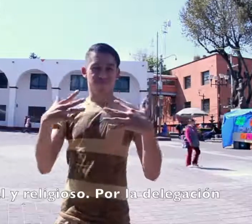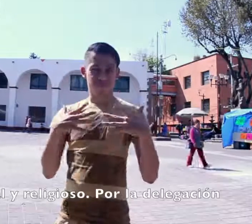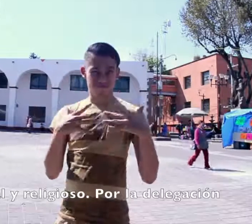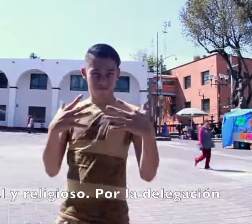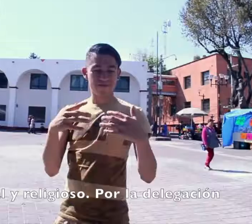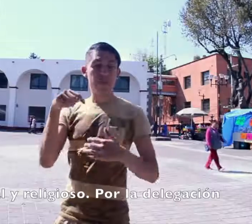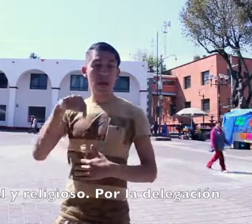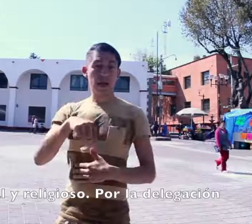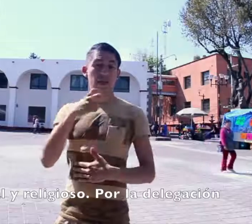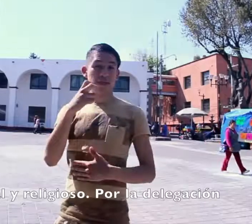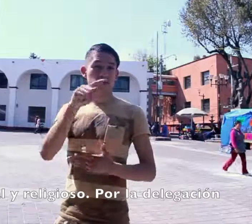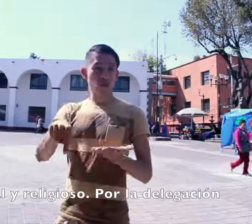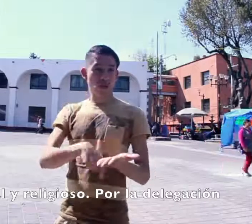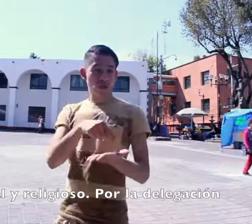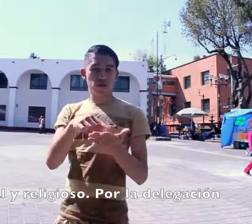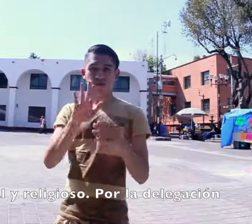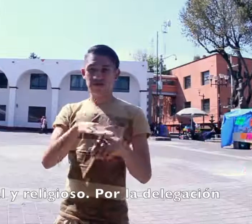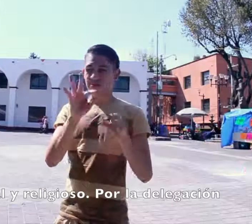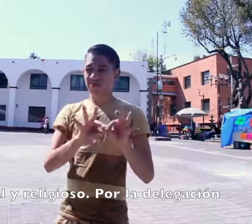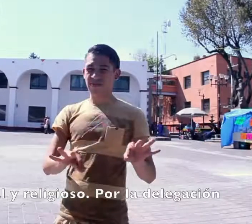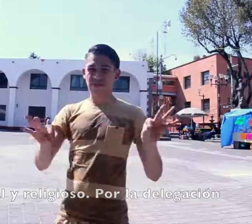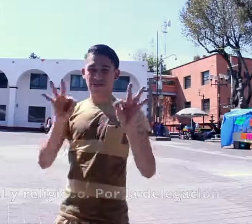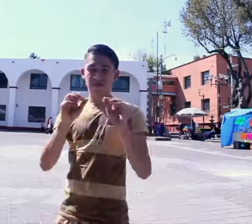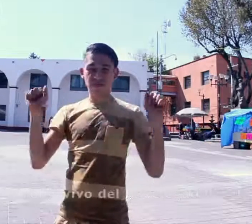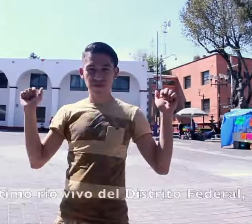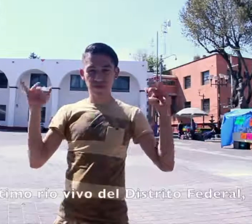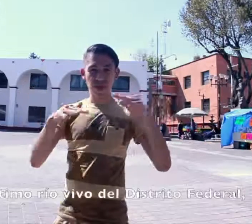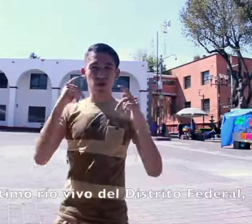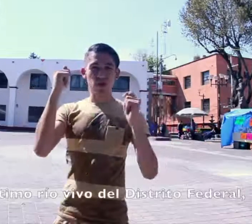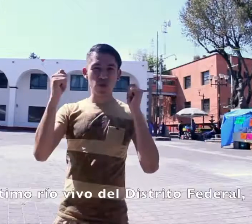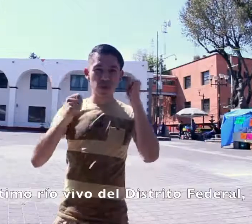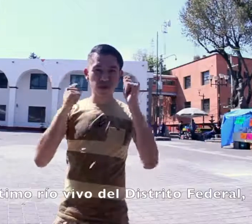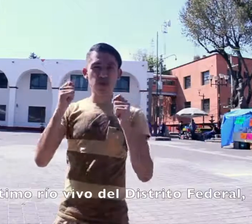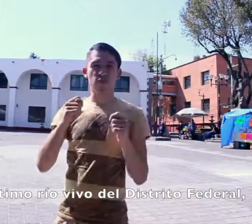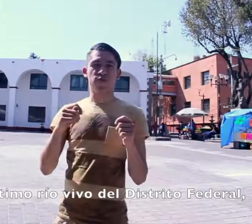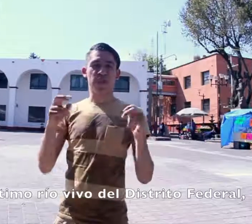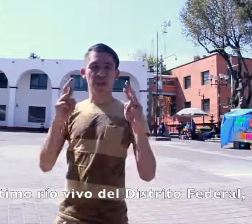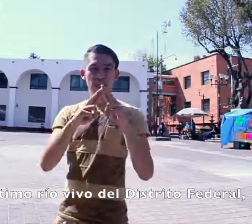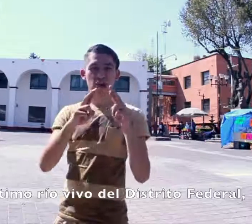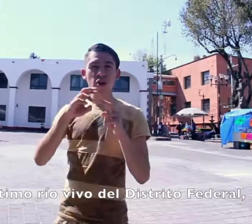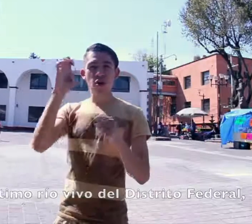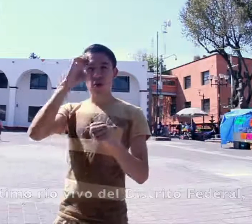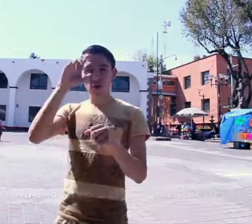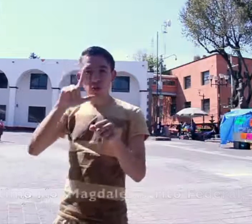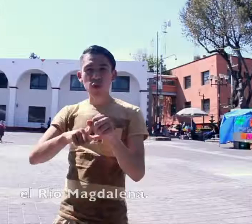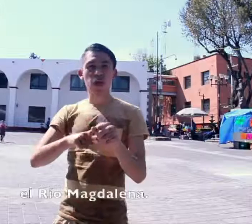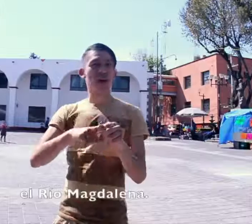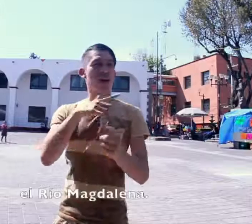religioso. Por la delegación corre el último río vivo del Distrito Federal, el río Magdalena.